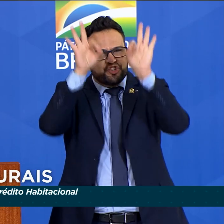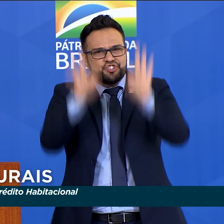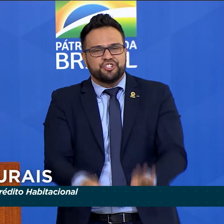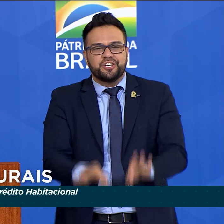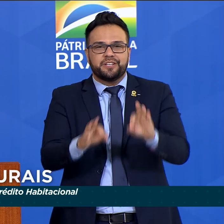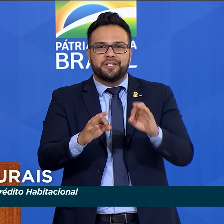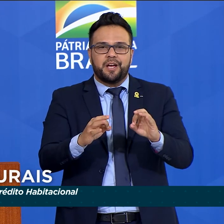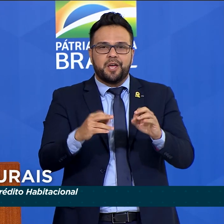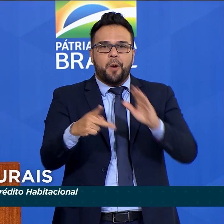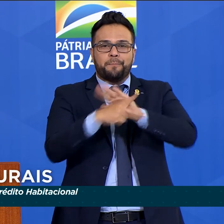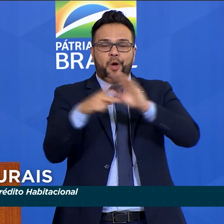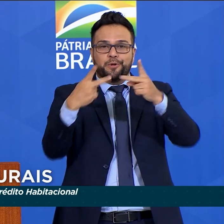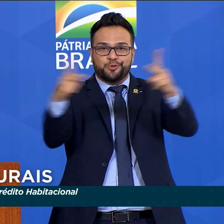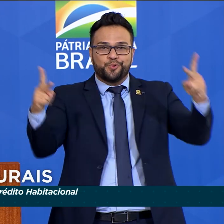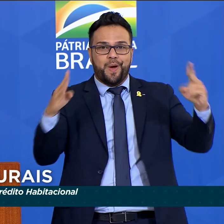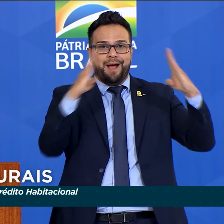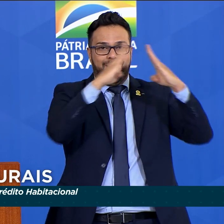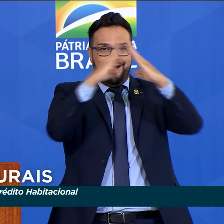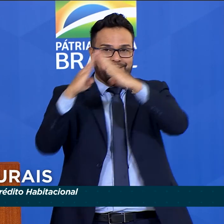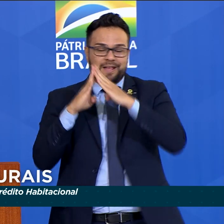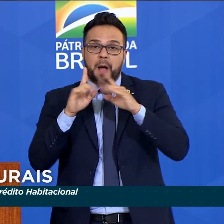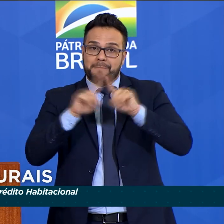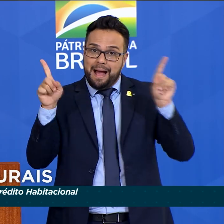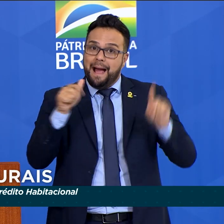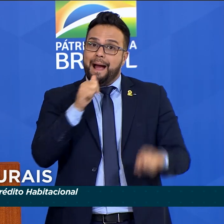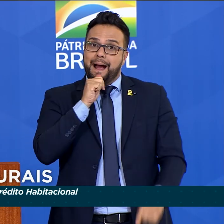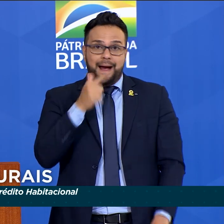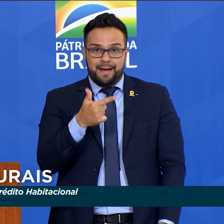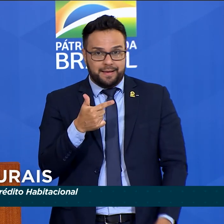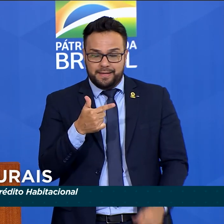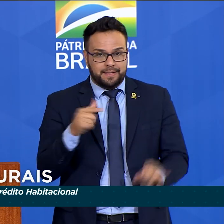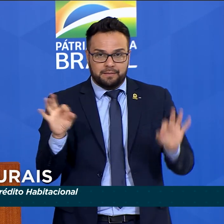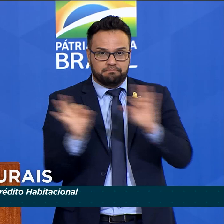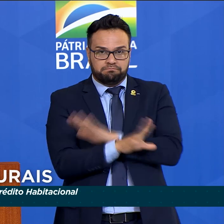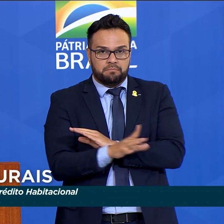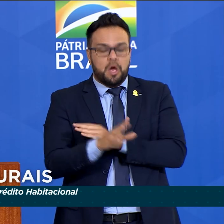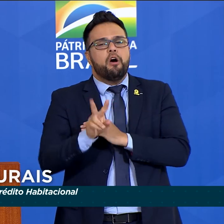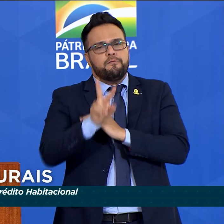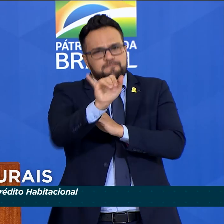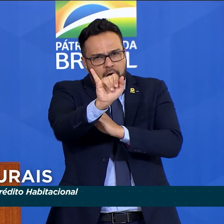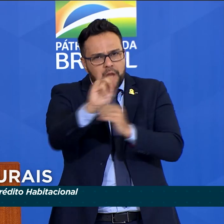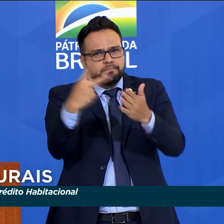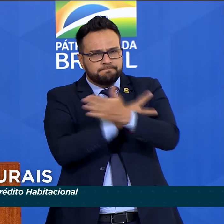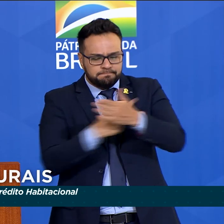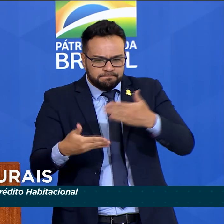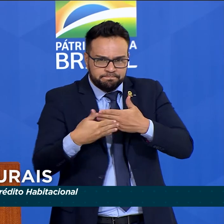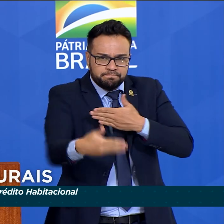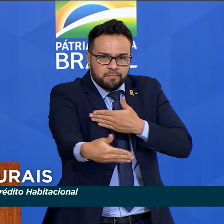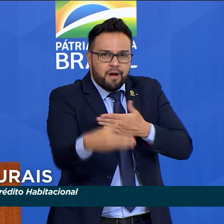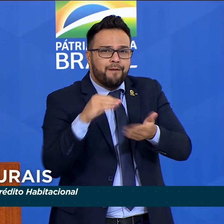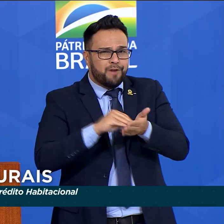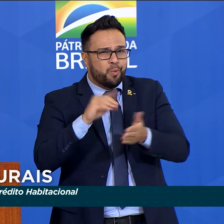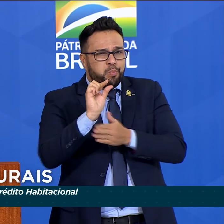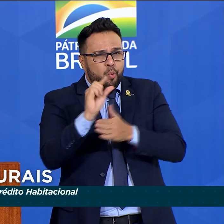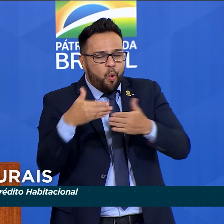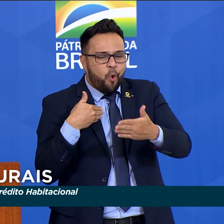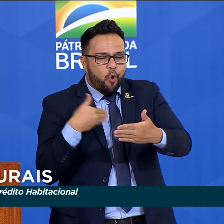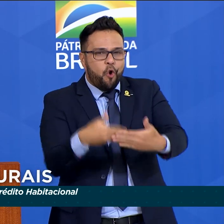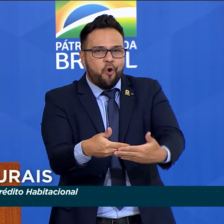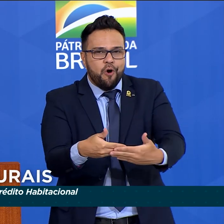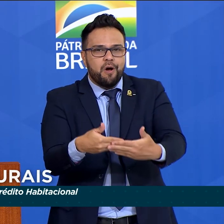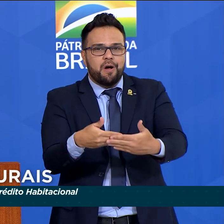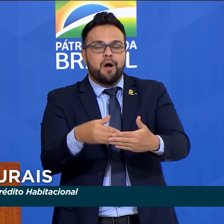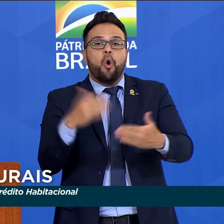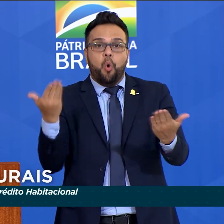propriedade. Enquanto esse momento não chega, mas brevemente ele vai acontecer, nós estamos hoje dando passos